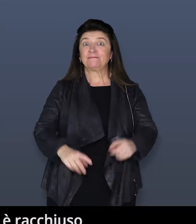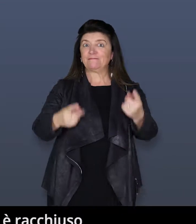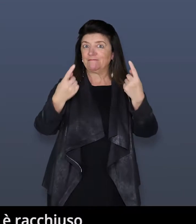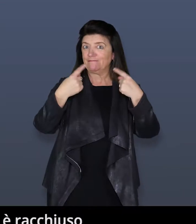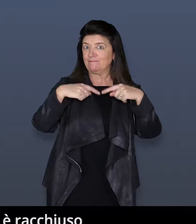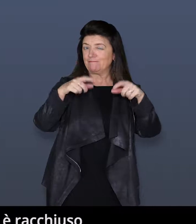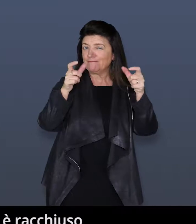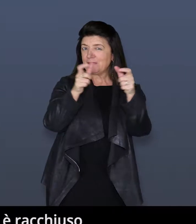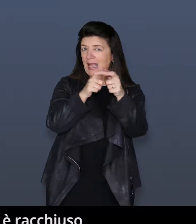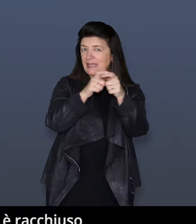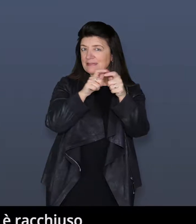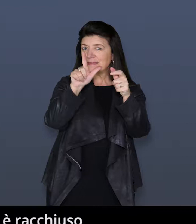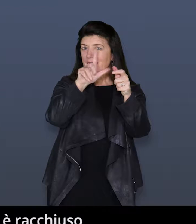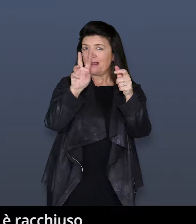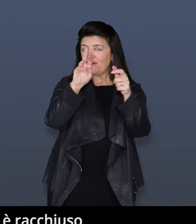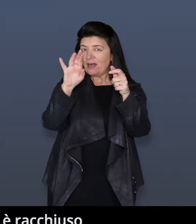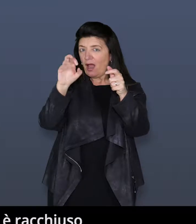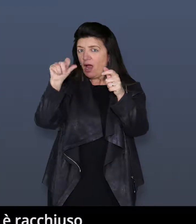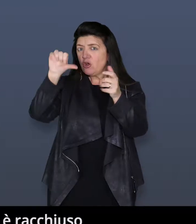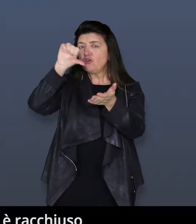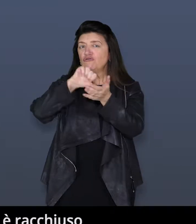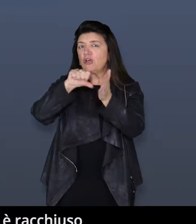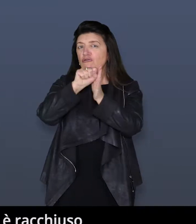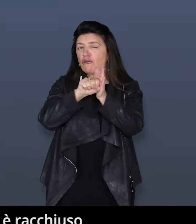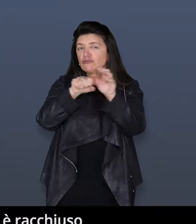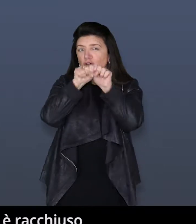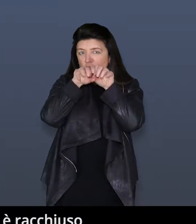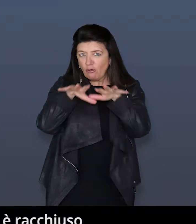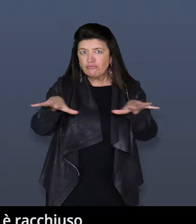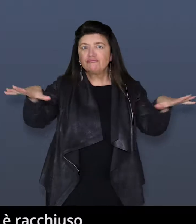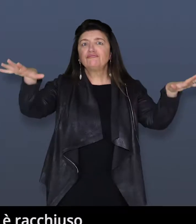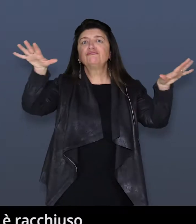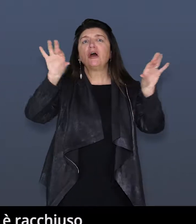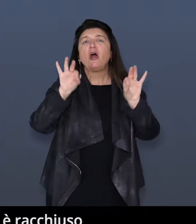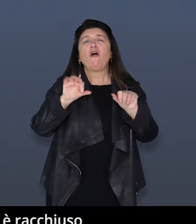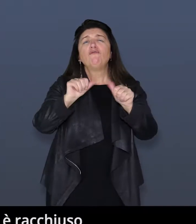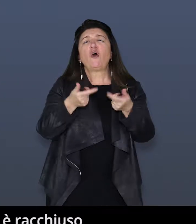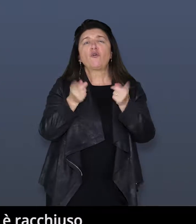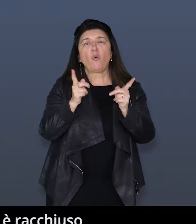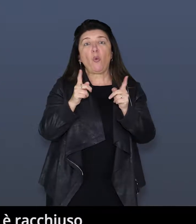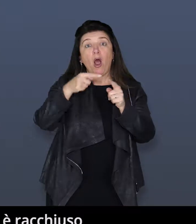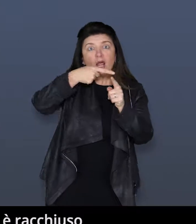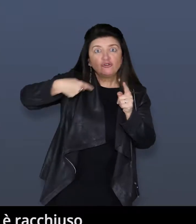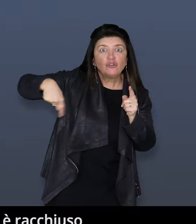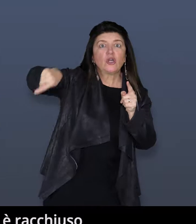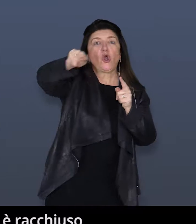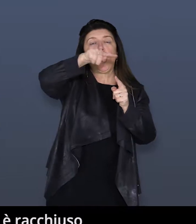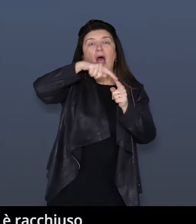Il centro storico di Leverano era chiuso da una strada continua di forma circolare,